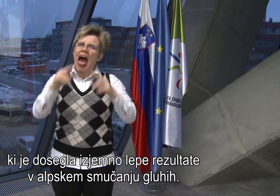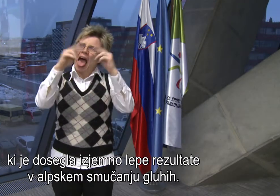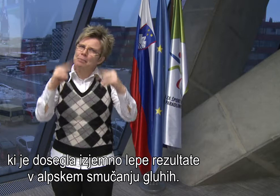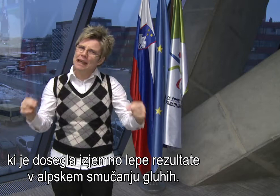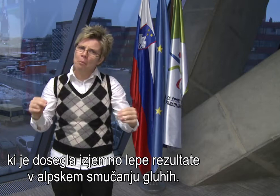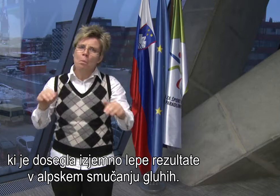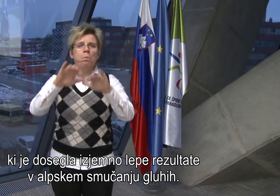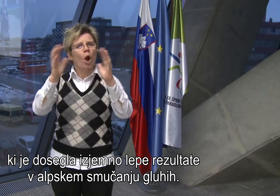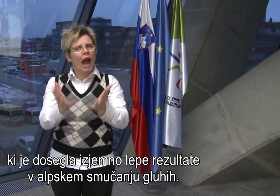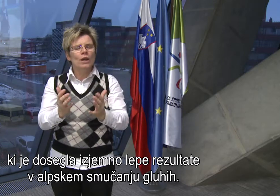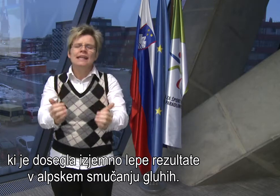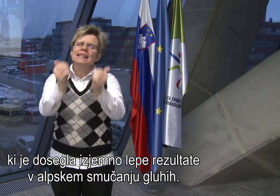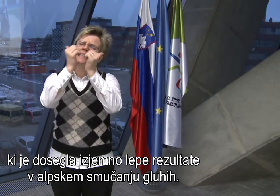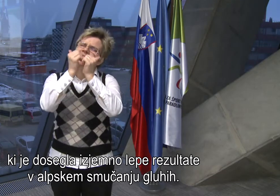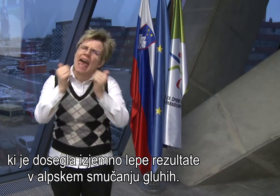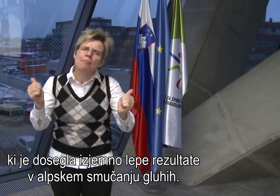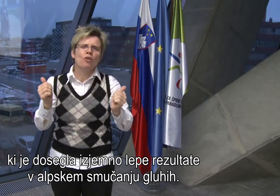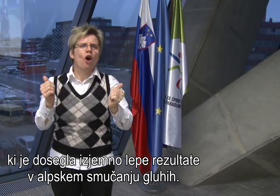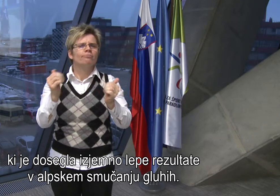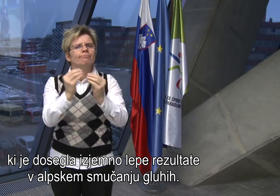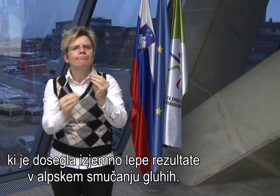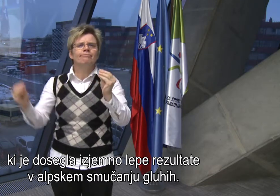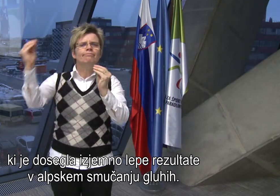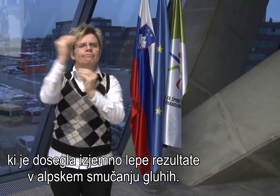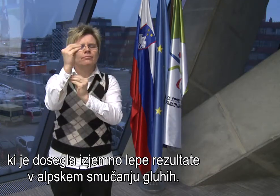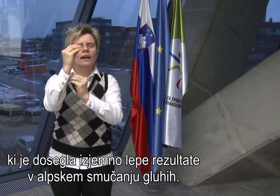na alpska provan riemna